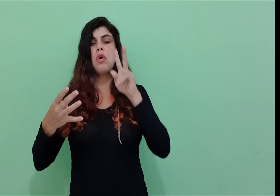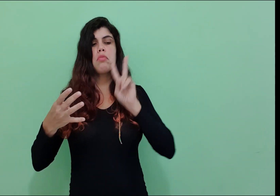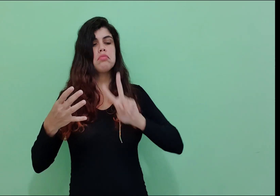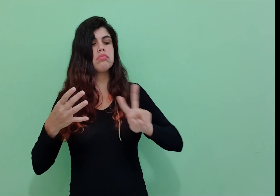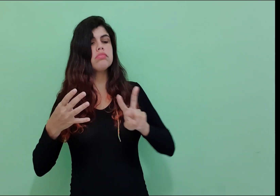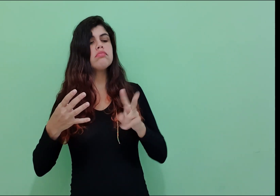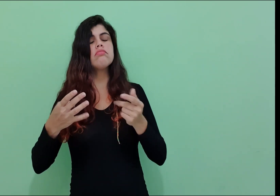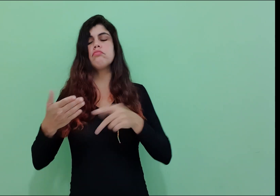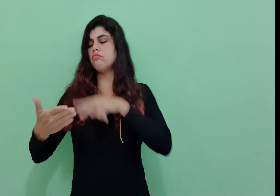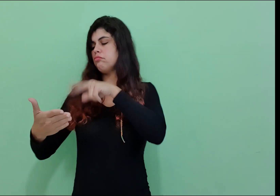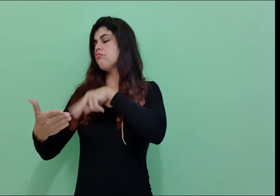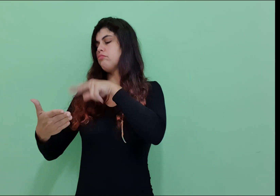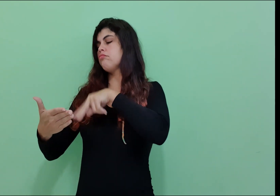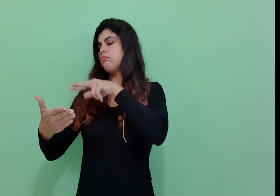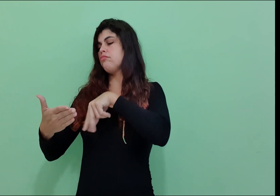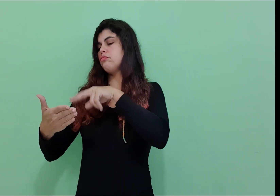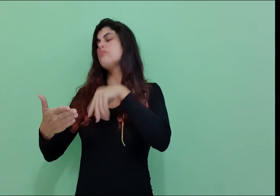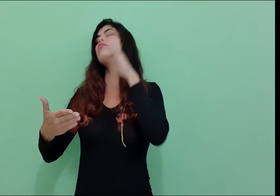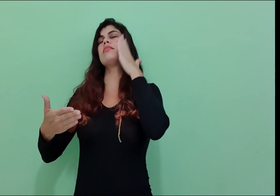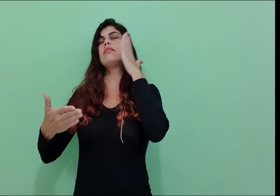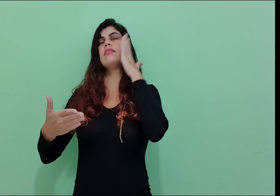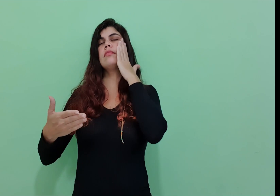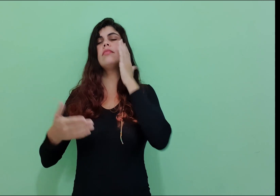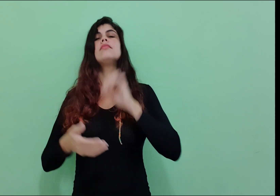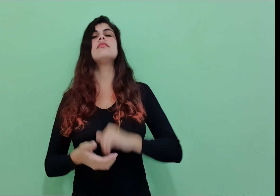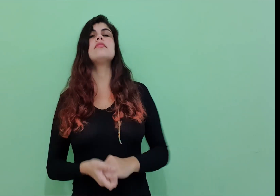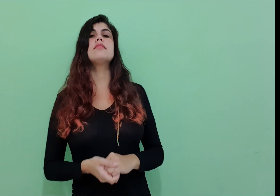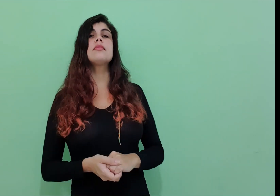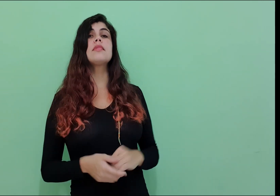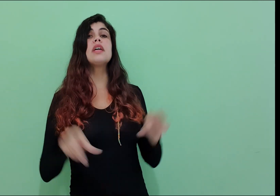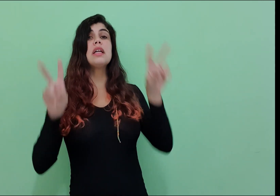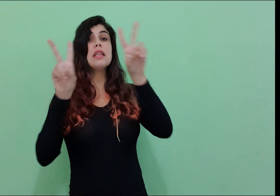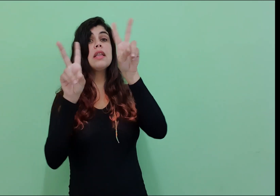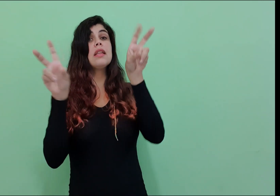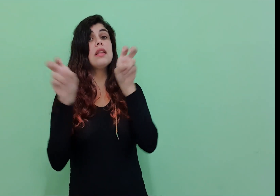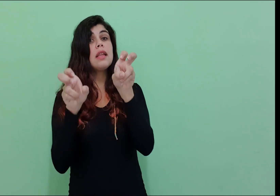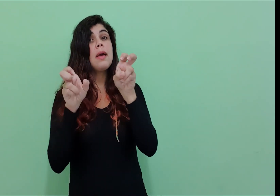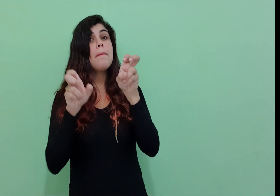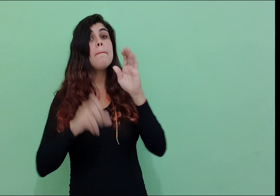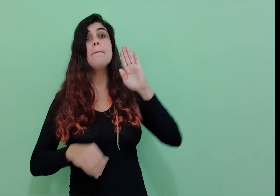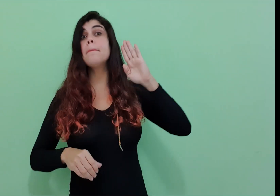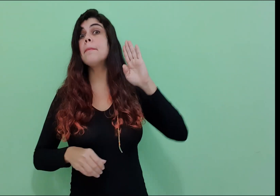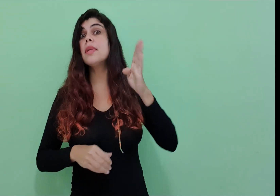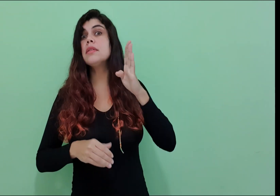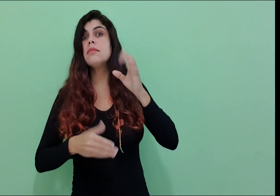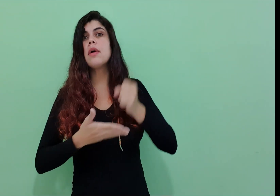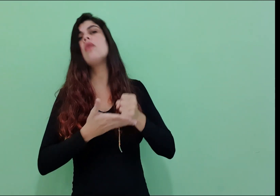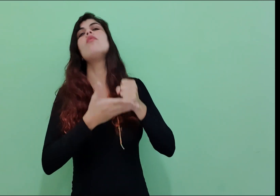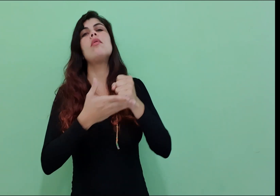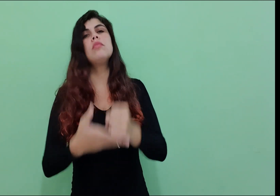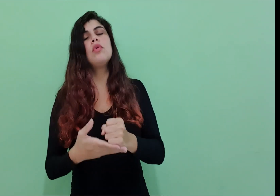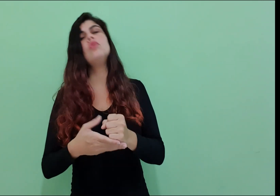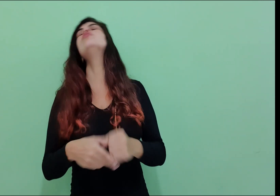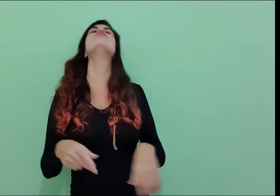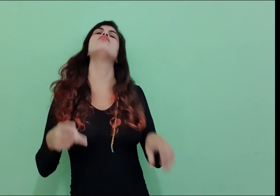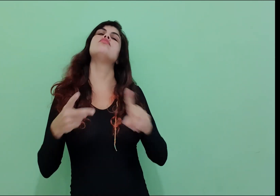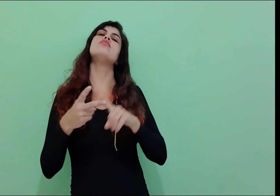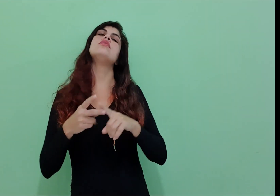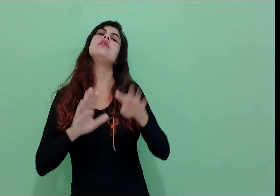As pessoas, quando elas leem, elas precisam compreender. O título é o principal apoio que a gente